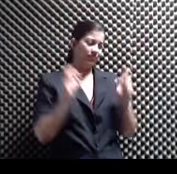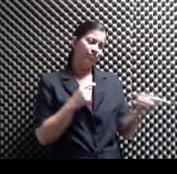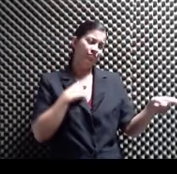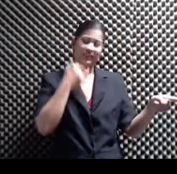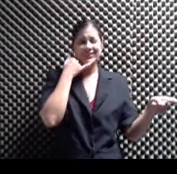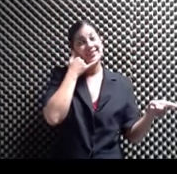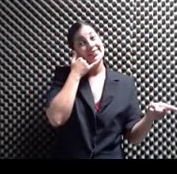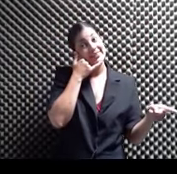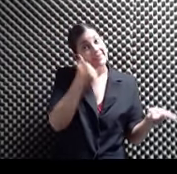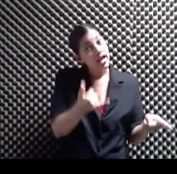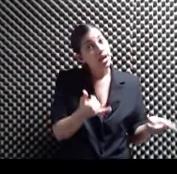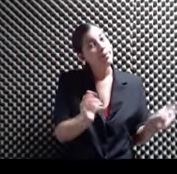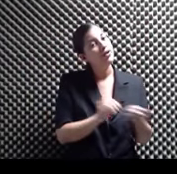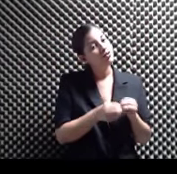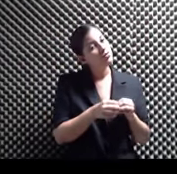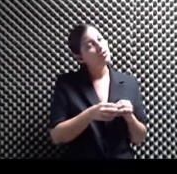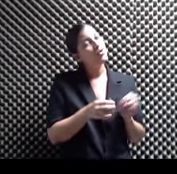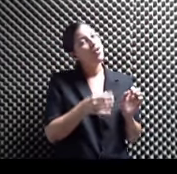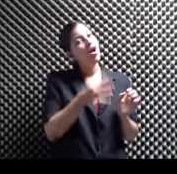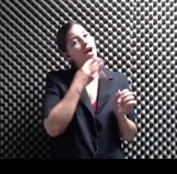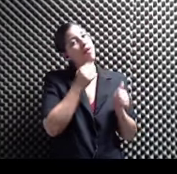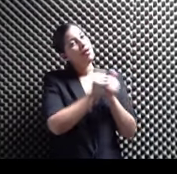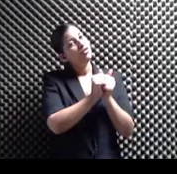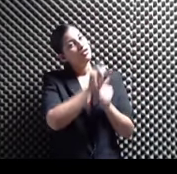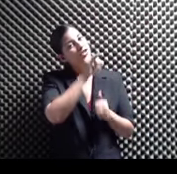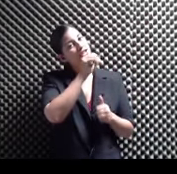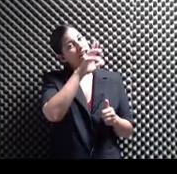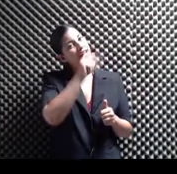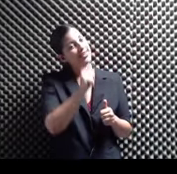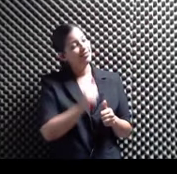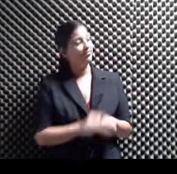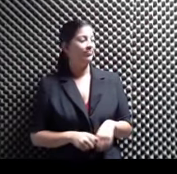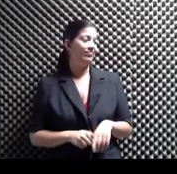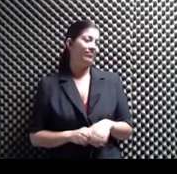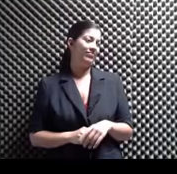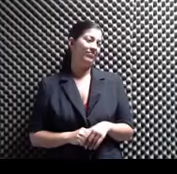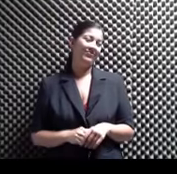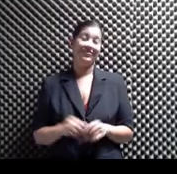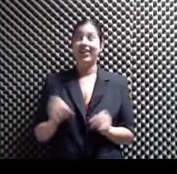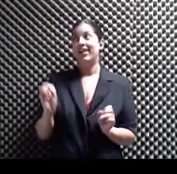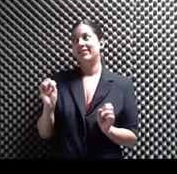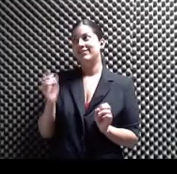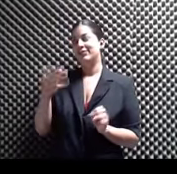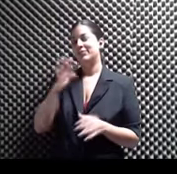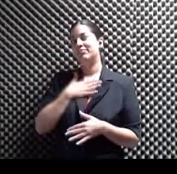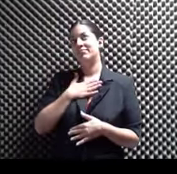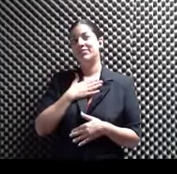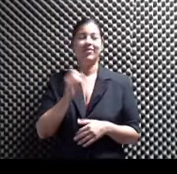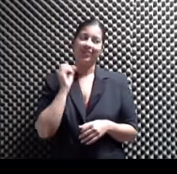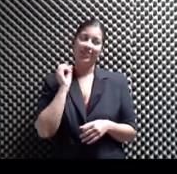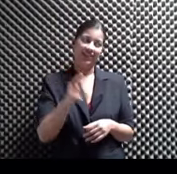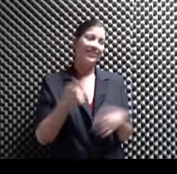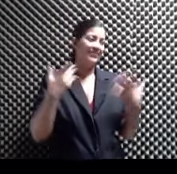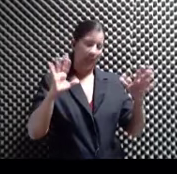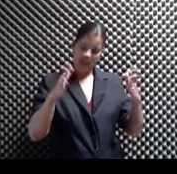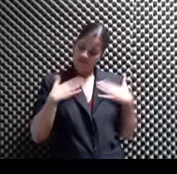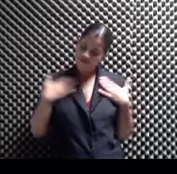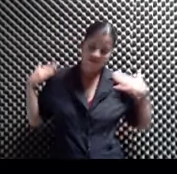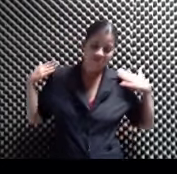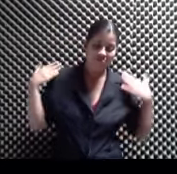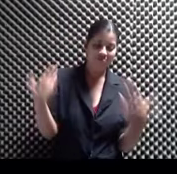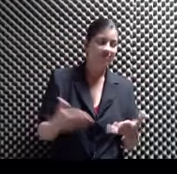este numerito que está aquí y habla con Yari que tenemos algo especial para ti. Oh, Dios mío. Acabaste de convencer. Ya